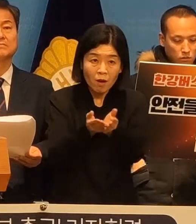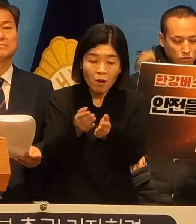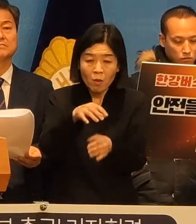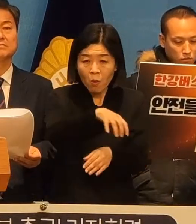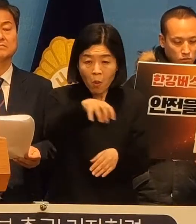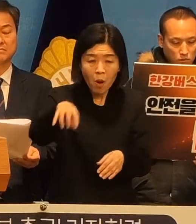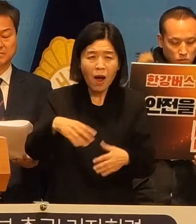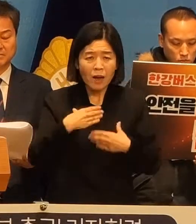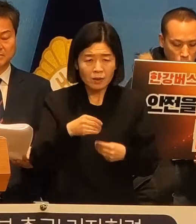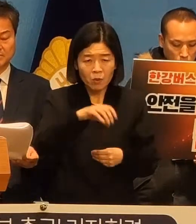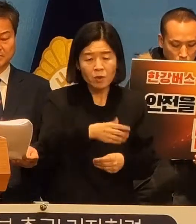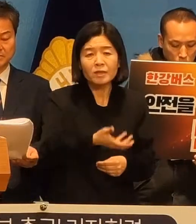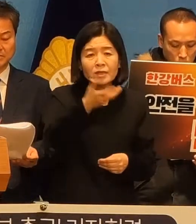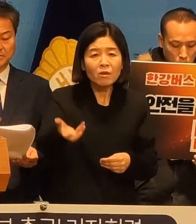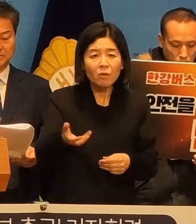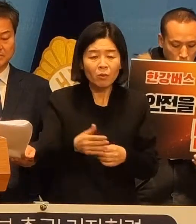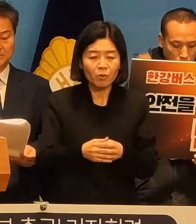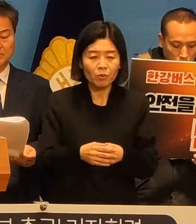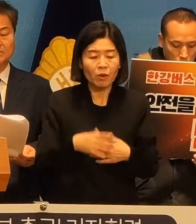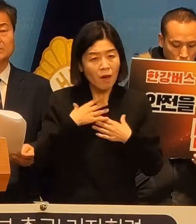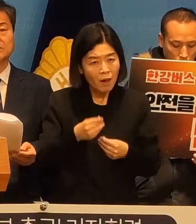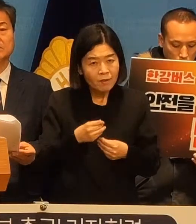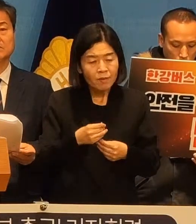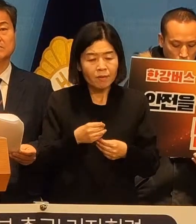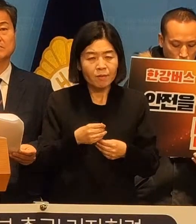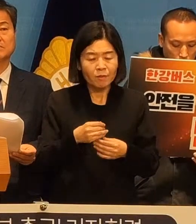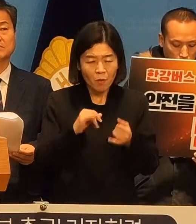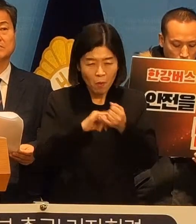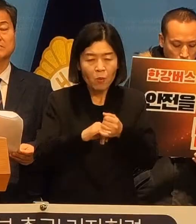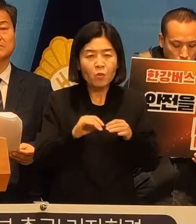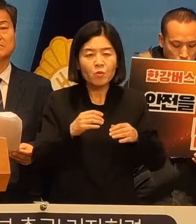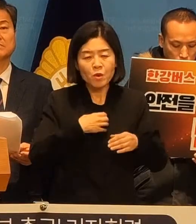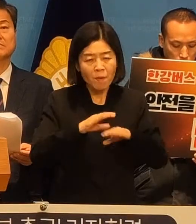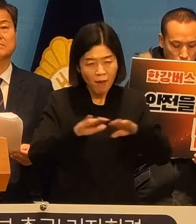이전하거나 위험을 제거하는 실질적 조치를 취해야 합니다.